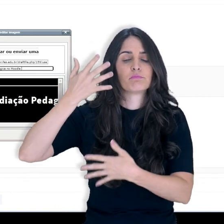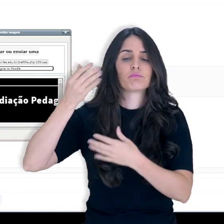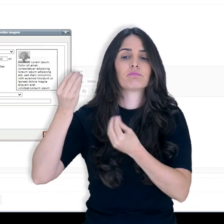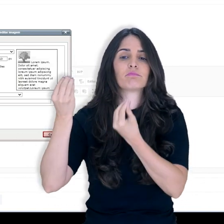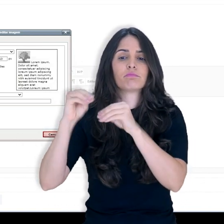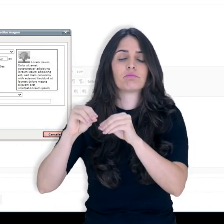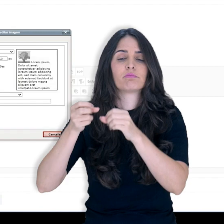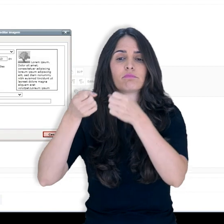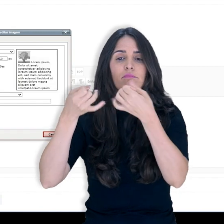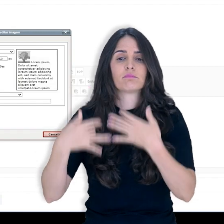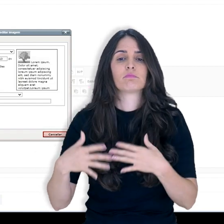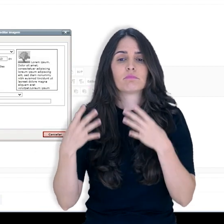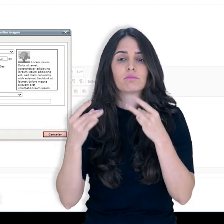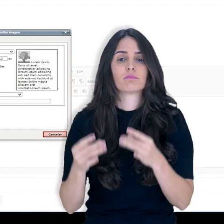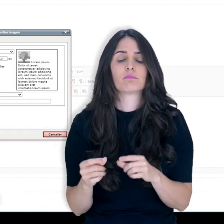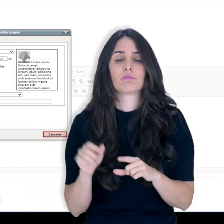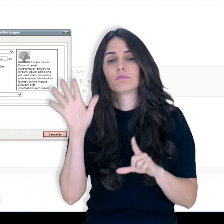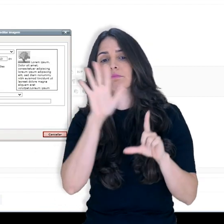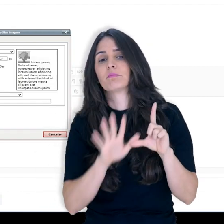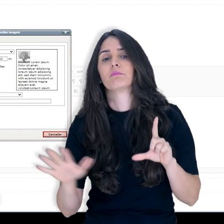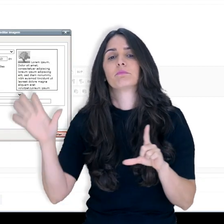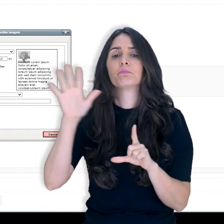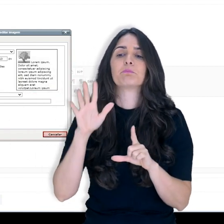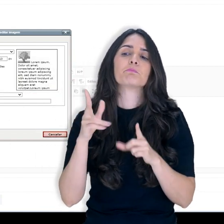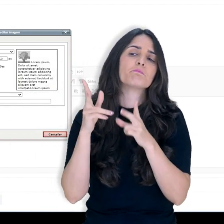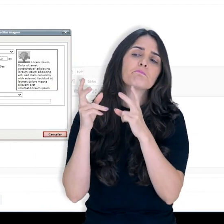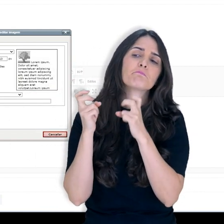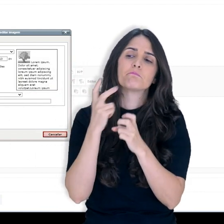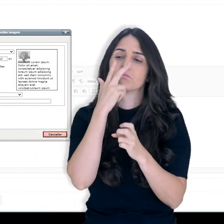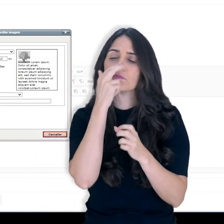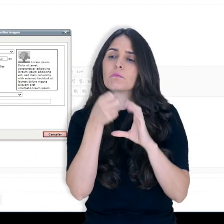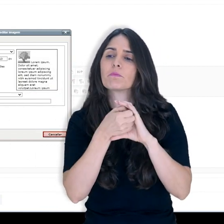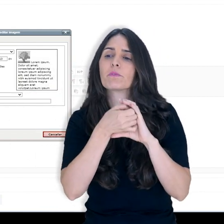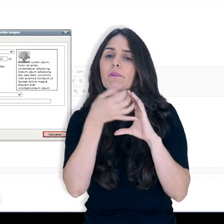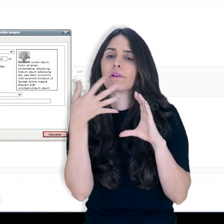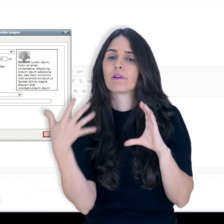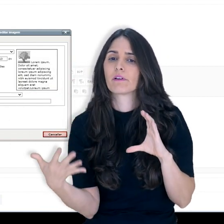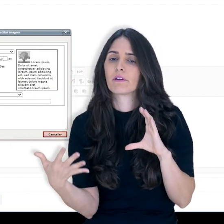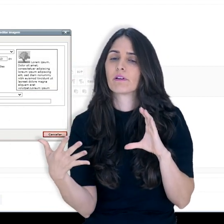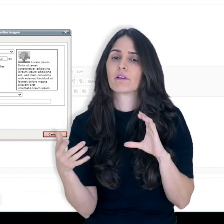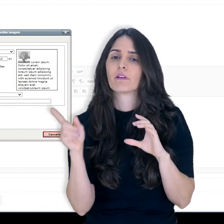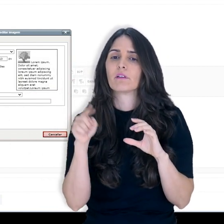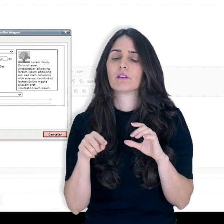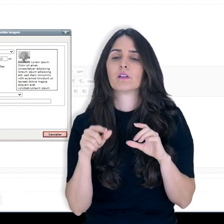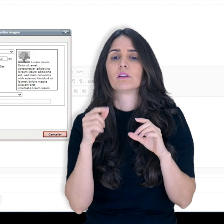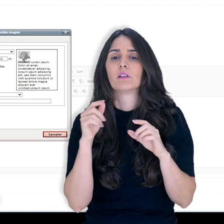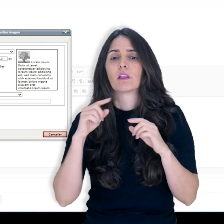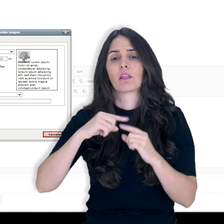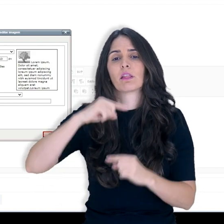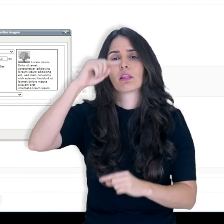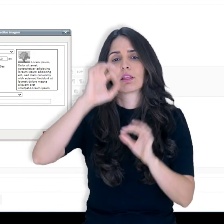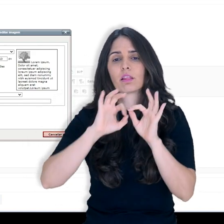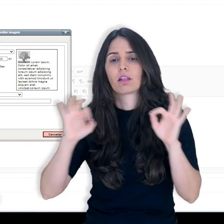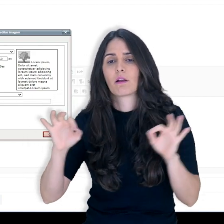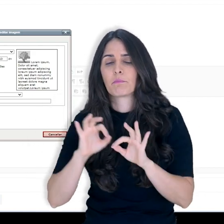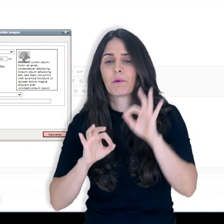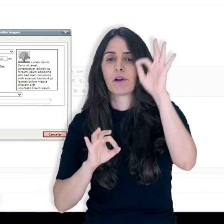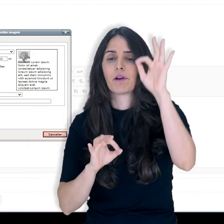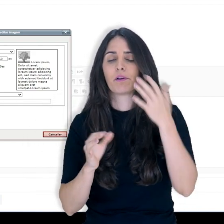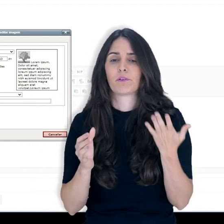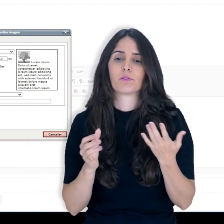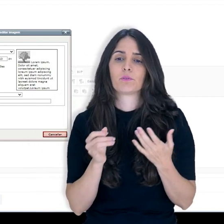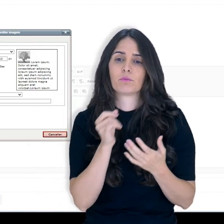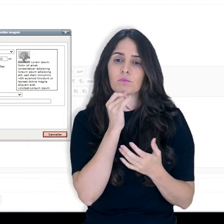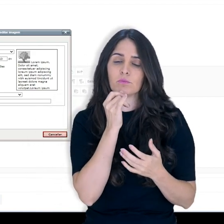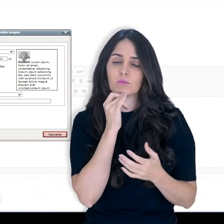descrição a aparência então aqui aparência seria né alinhamento tamanho então por